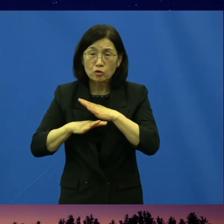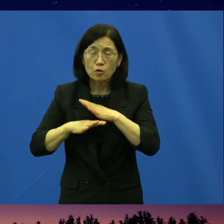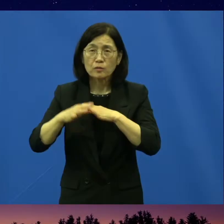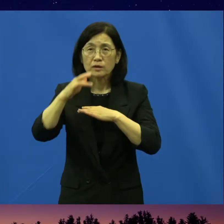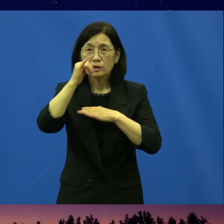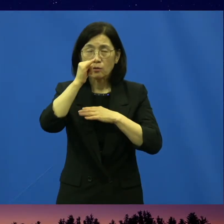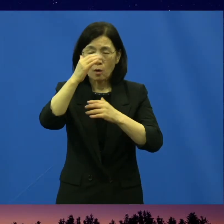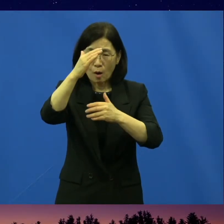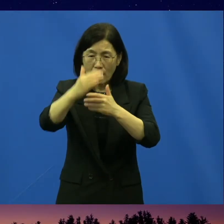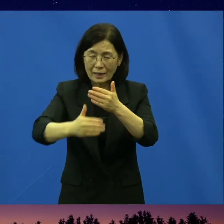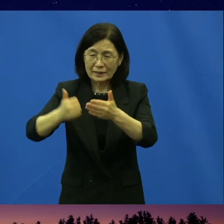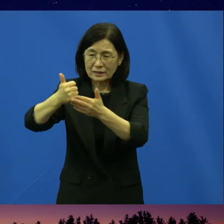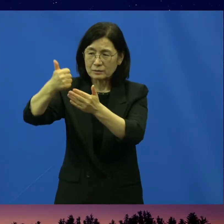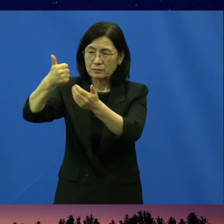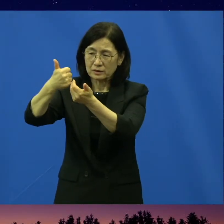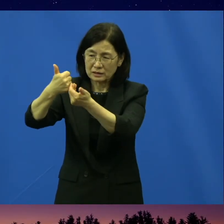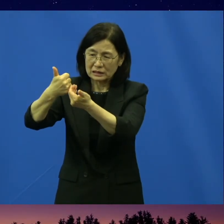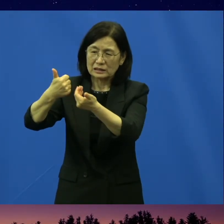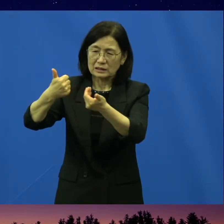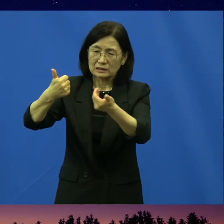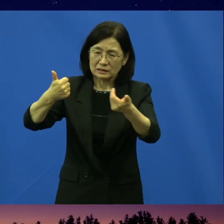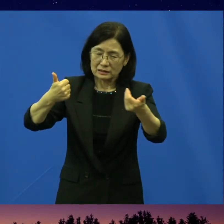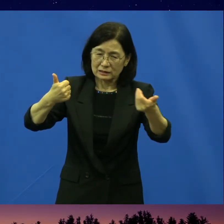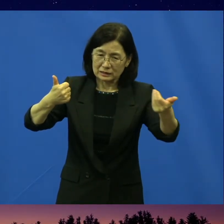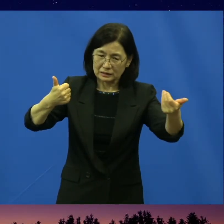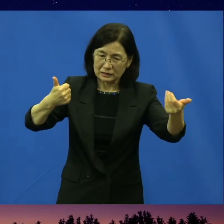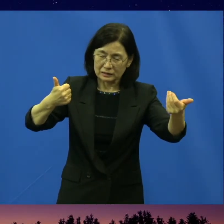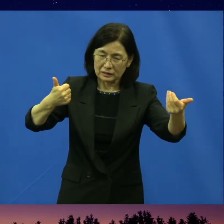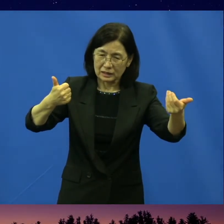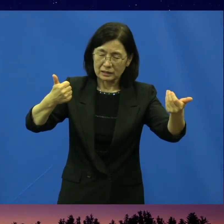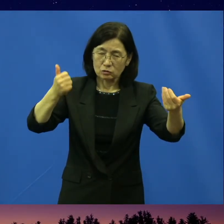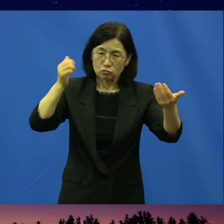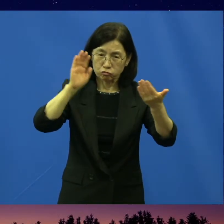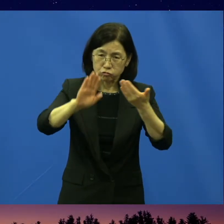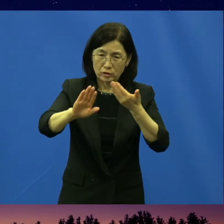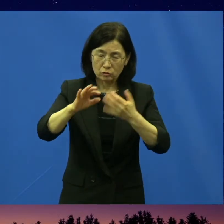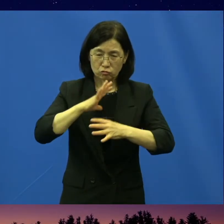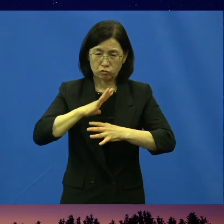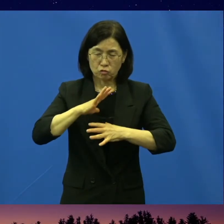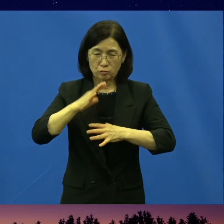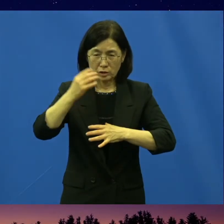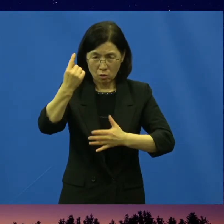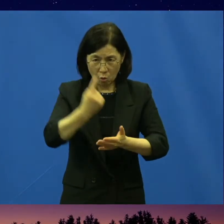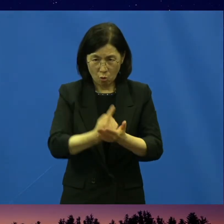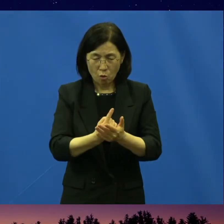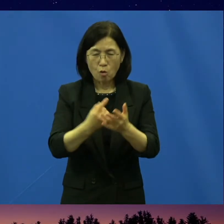떠난 인간의 하나님을 떠남으로 찾아온 두려움. 두 번째는